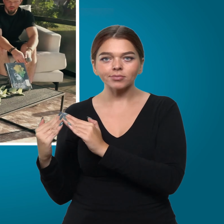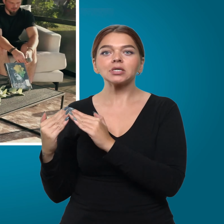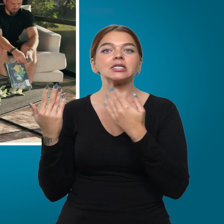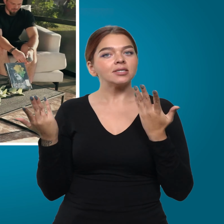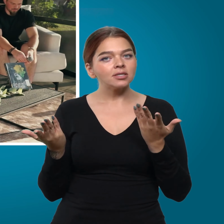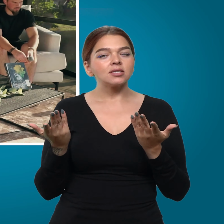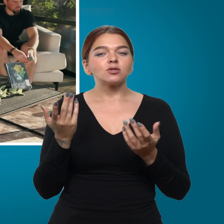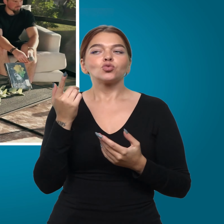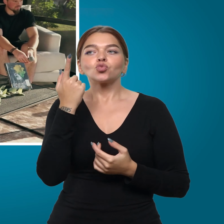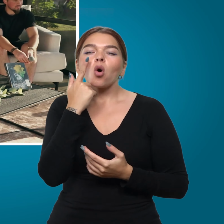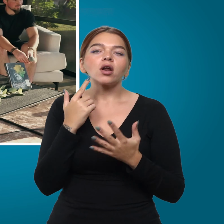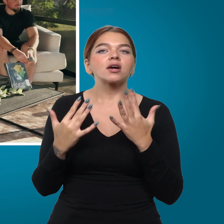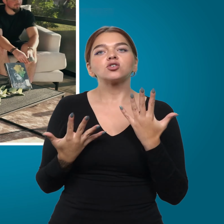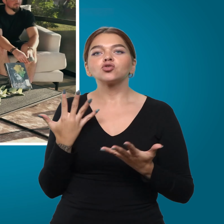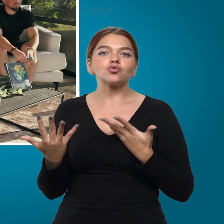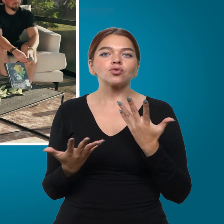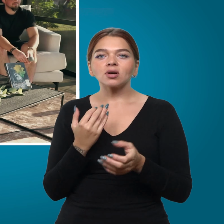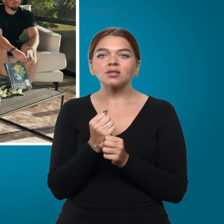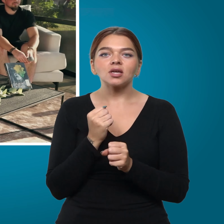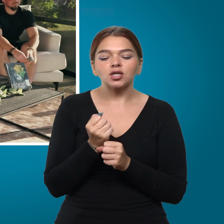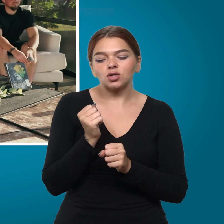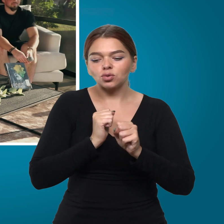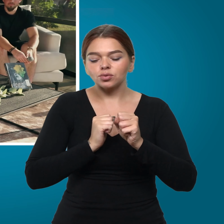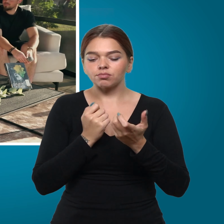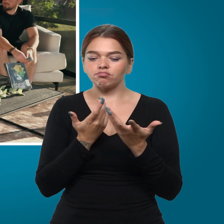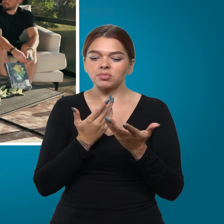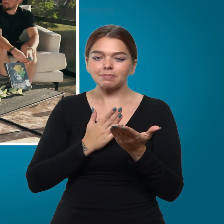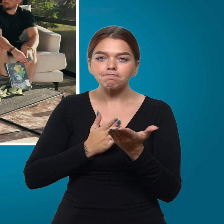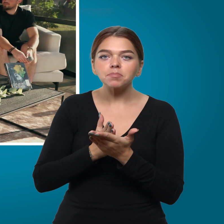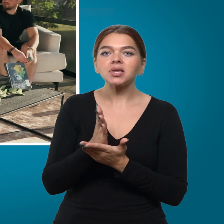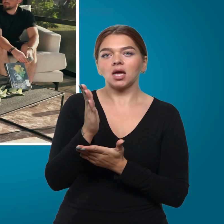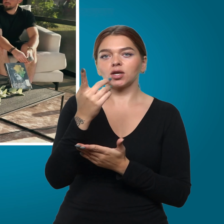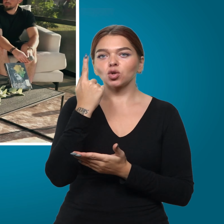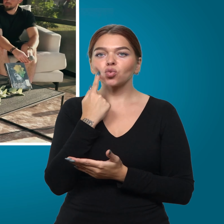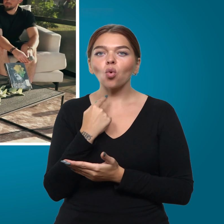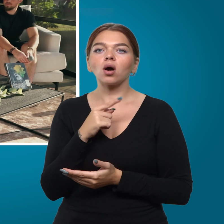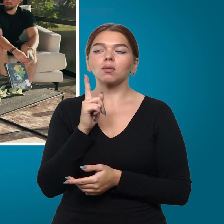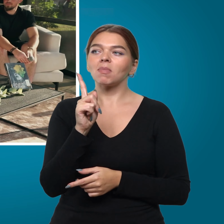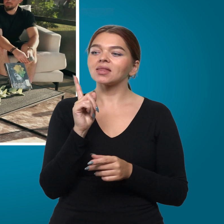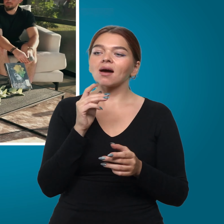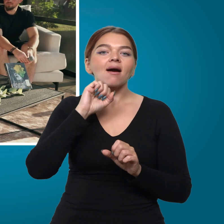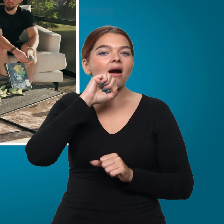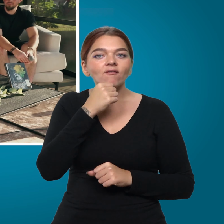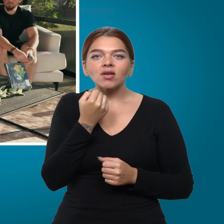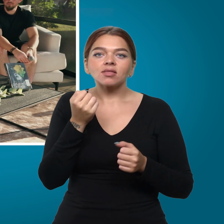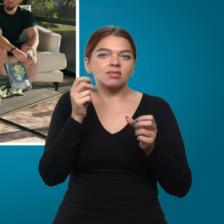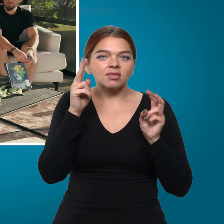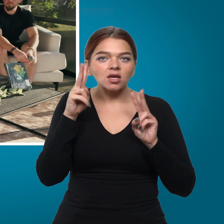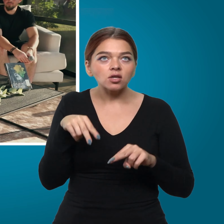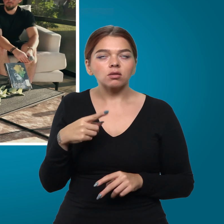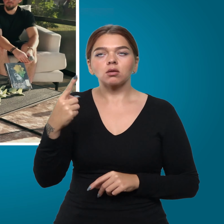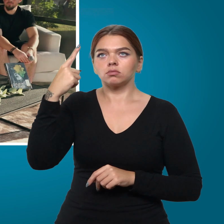darbą nebesinori grįžti, jau ir žiūrėk ir ta pandemija, jau ir stogas važiuoja